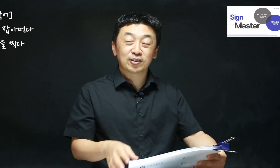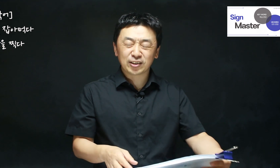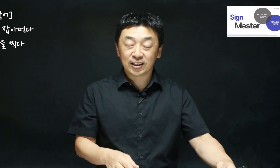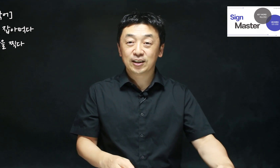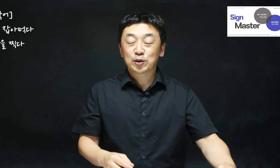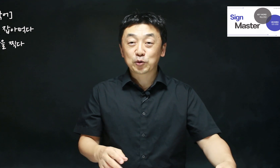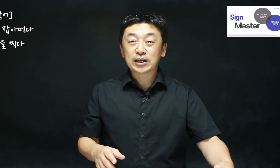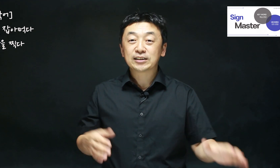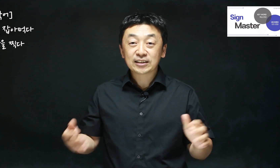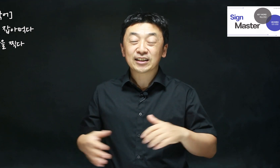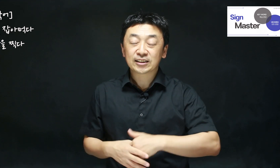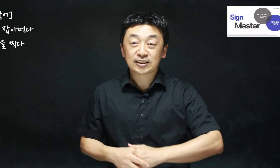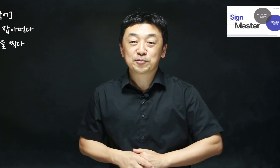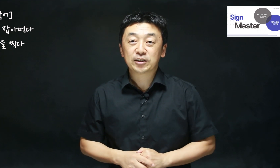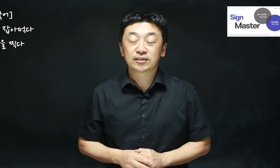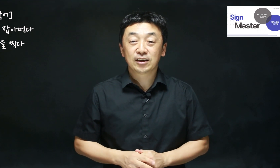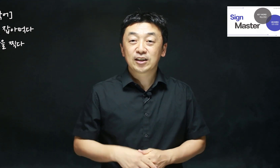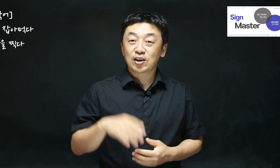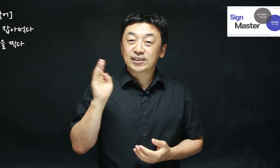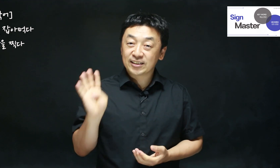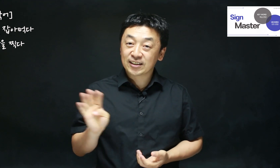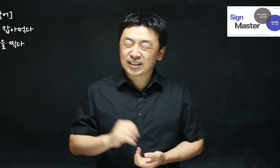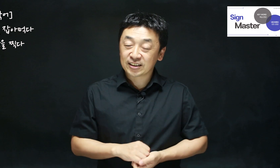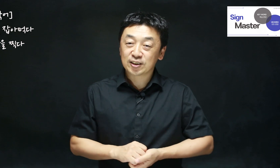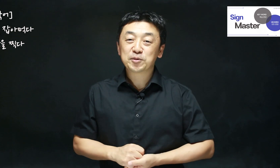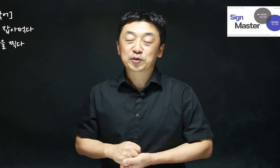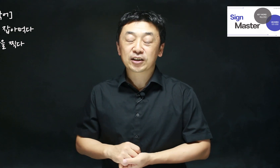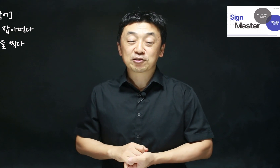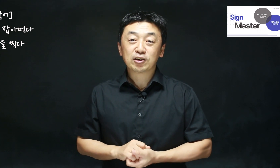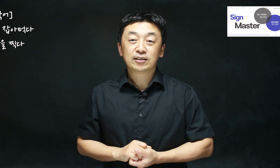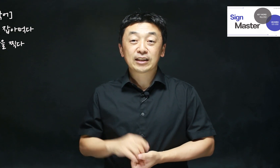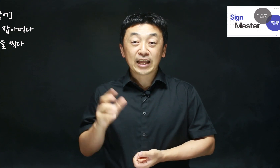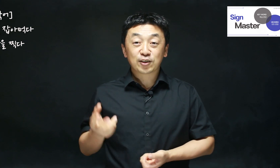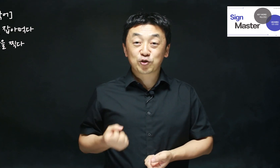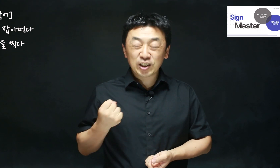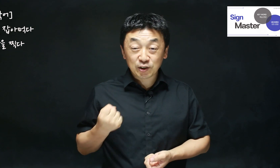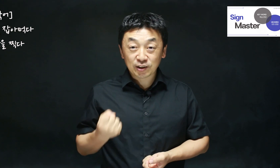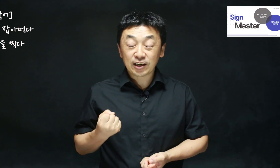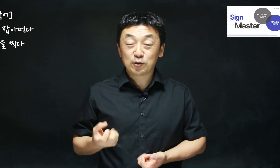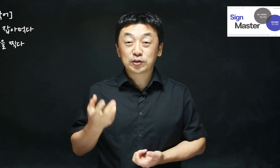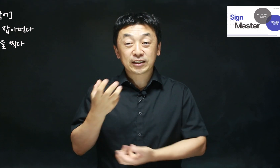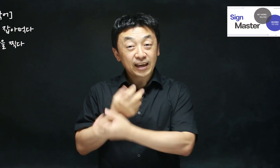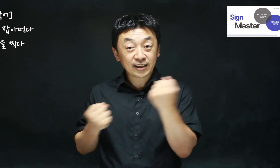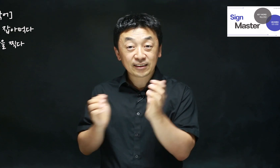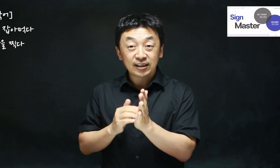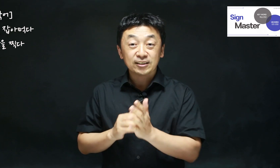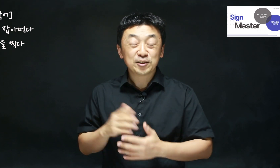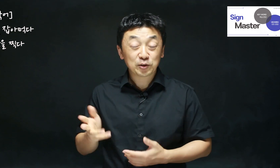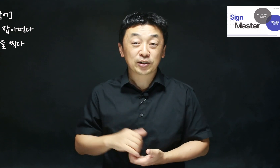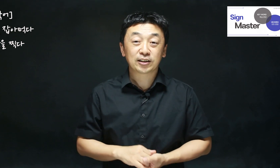건데, 도장을 찍다라는 의미는 결제를 하다라는 의미도 들어가고요. 내가 주인이 되었다 혹은 계약했다라는 의미도 들어가기